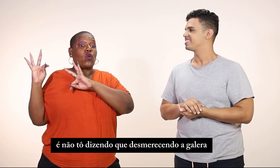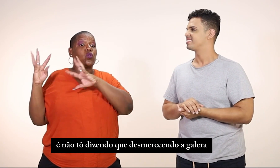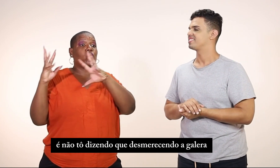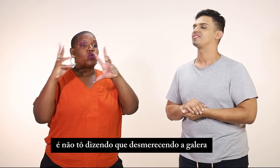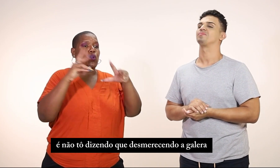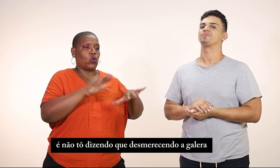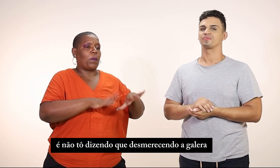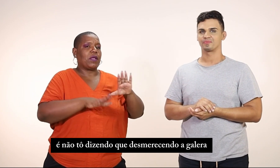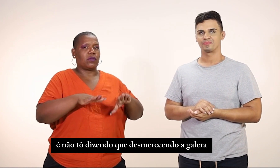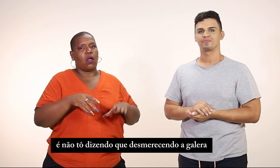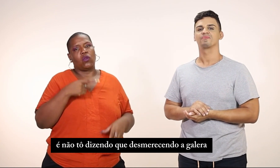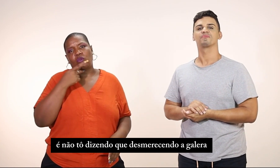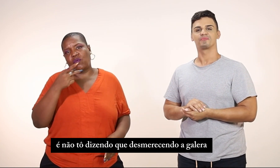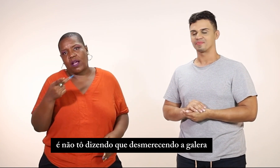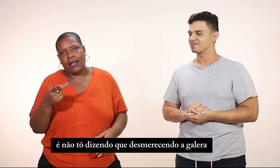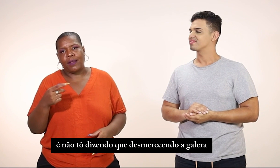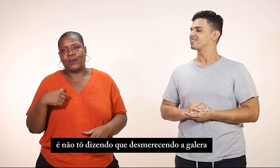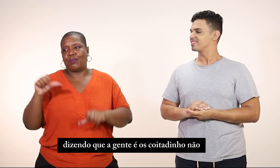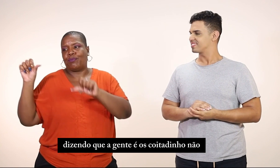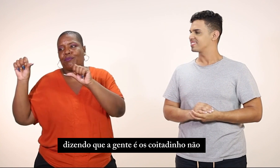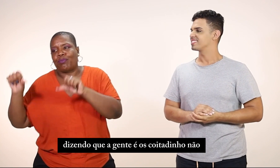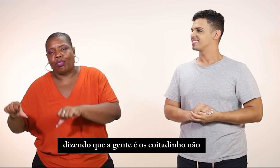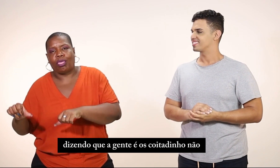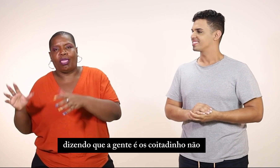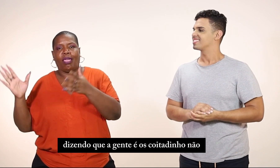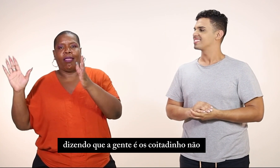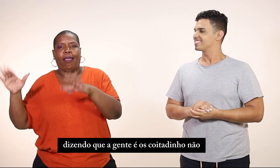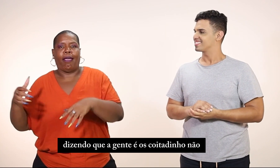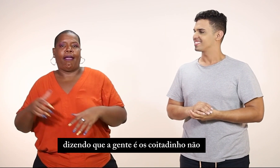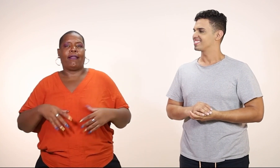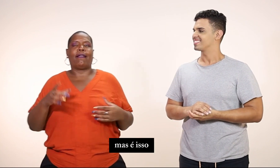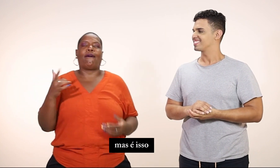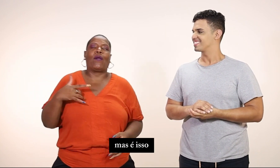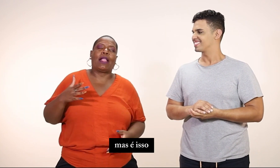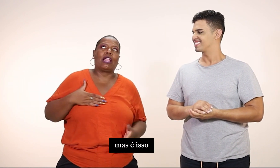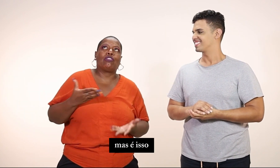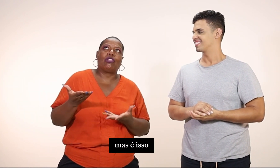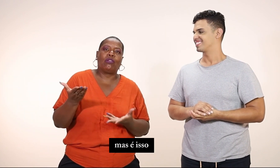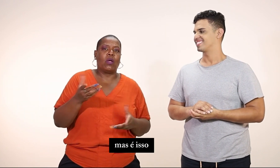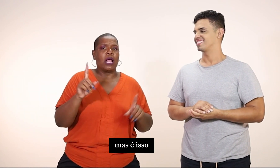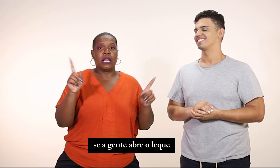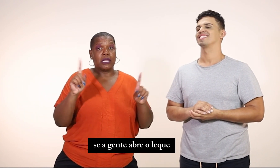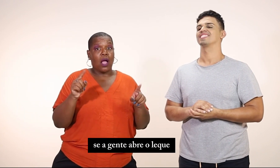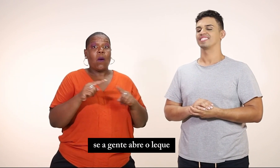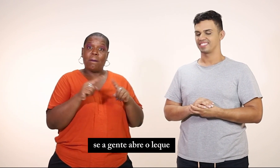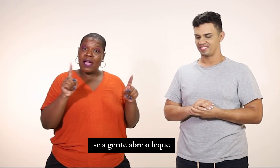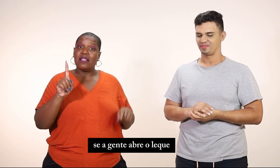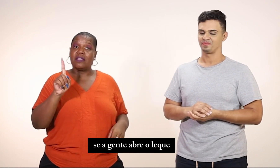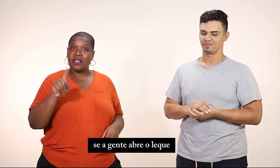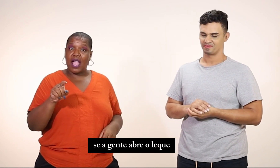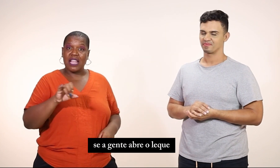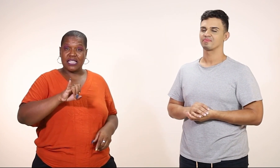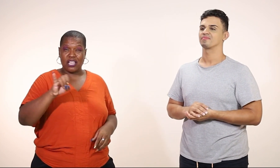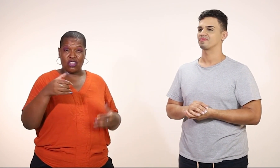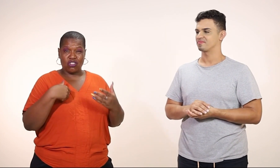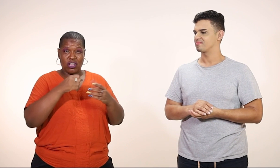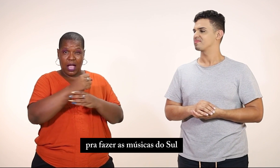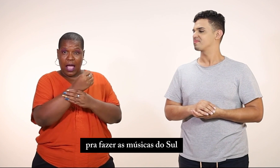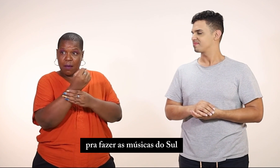dizendo desmerecendo a galera, dizendo que a gente é os coitadinhos, não. Mas é isso. Se a gente abre o leque pra